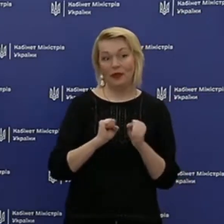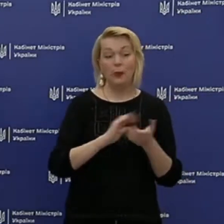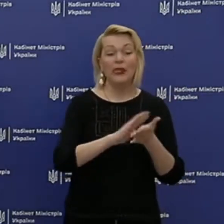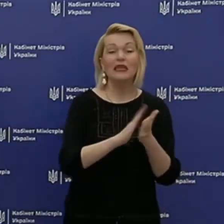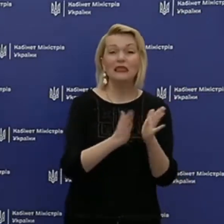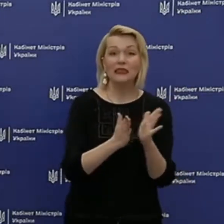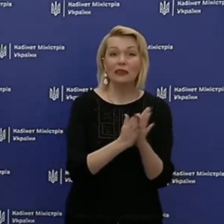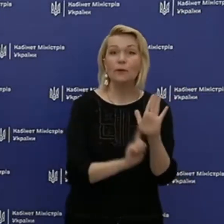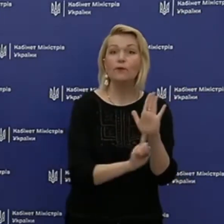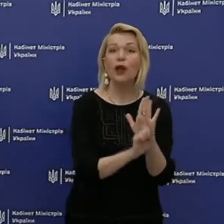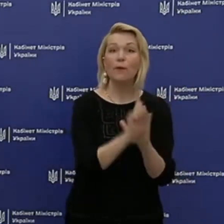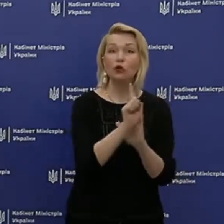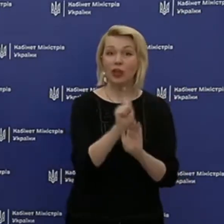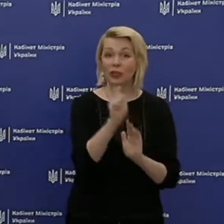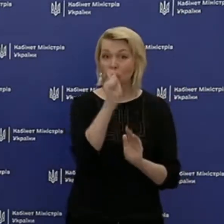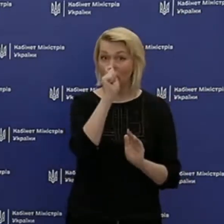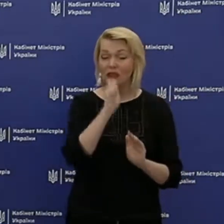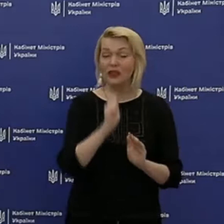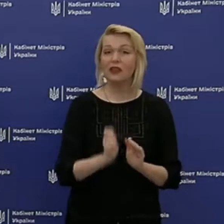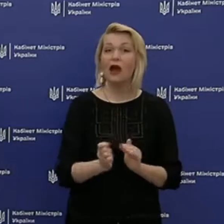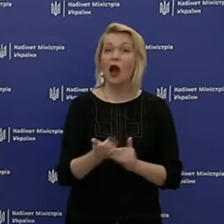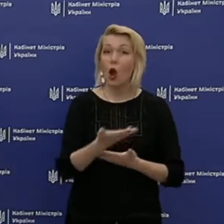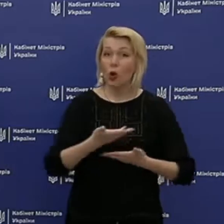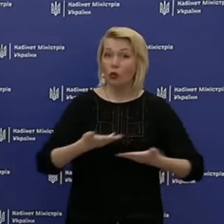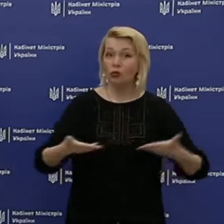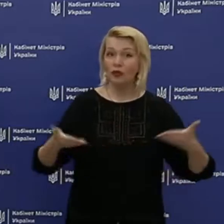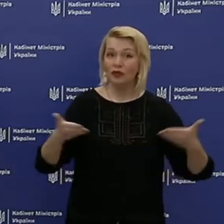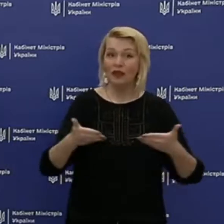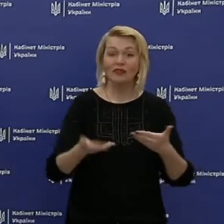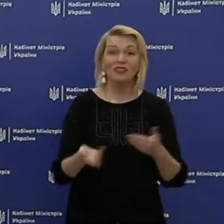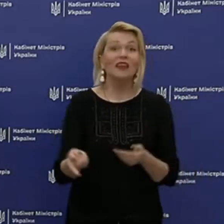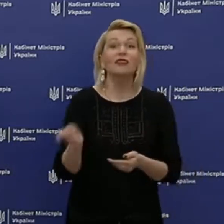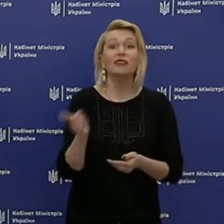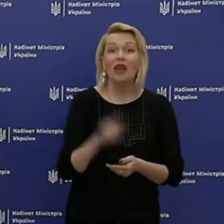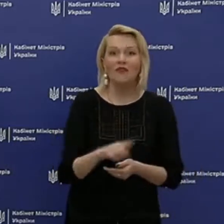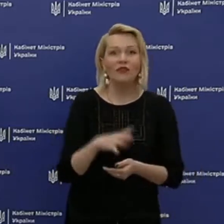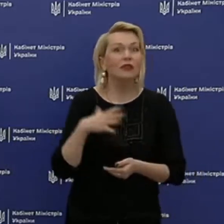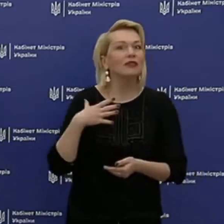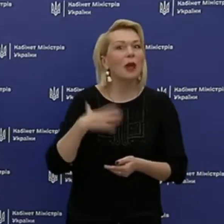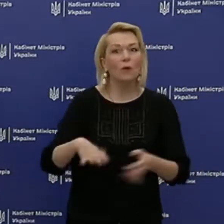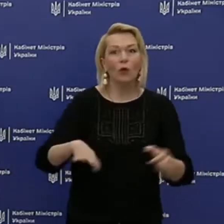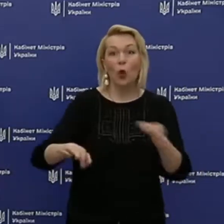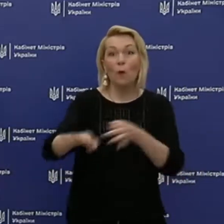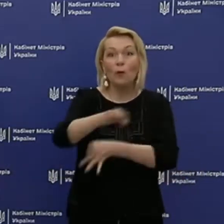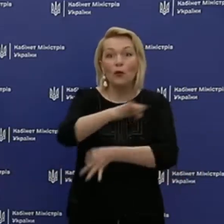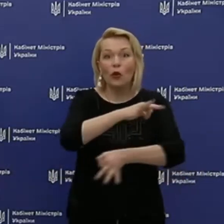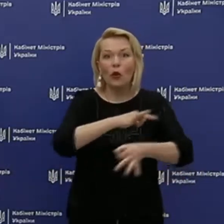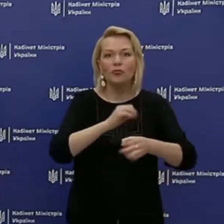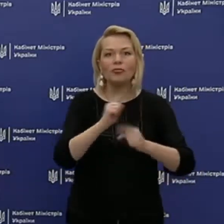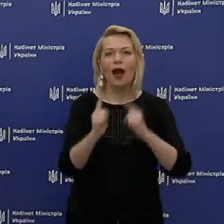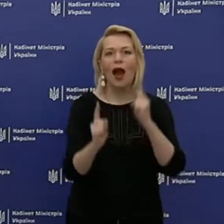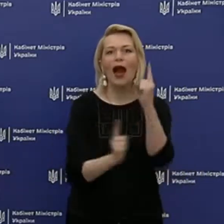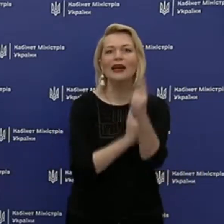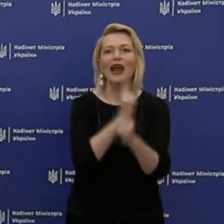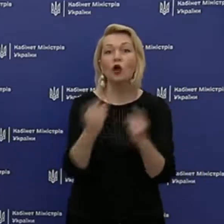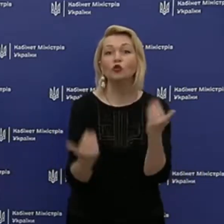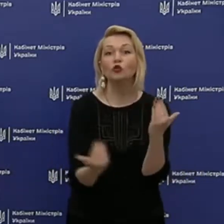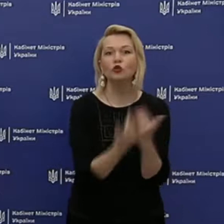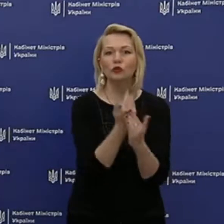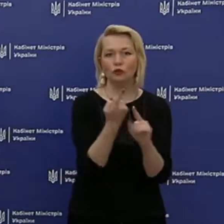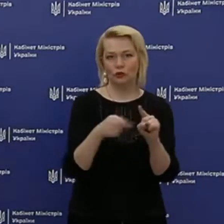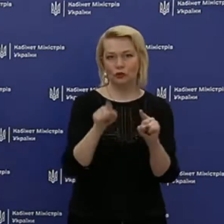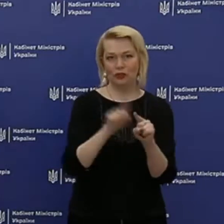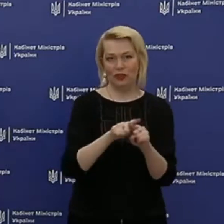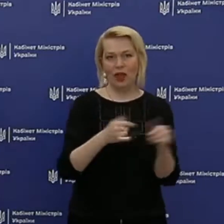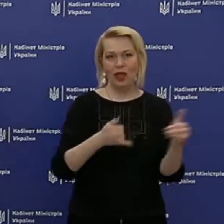Станом на початок квітня в нас навіть не було проєкту на реконструкцію цієї